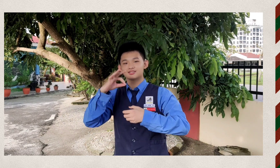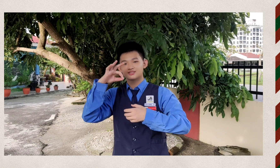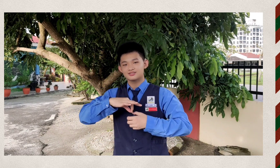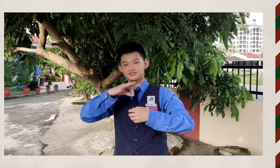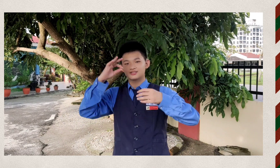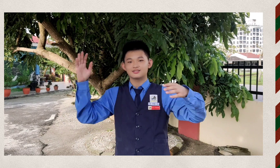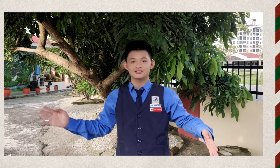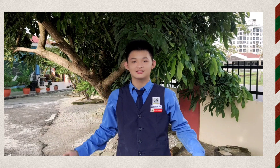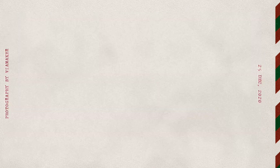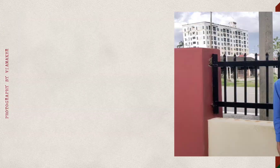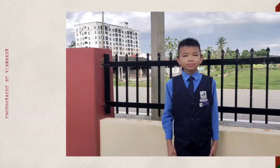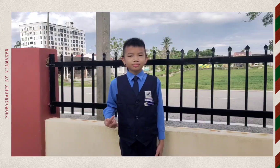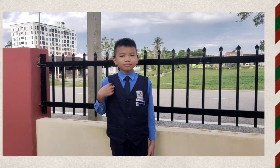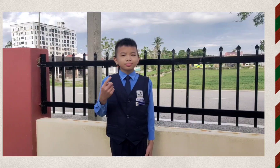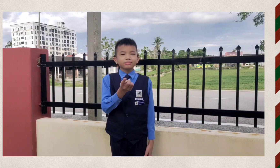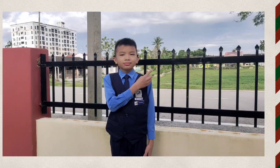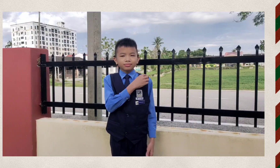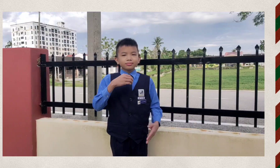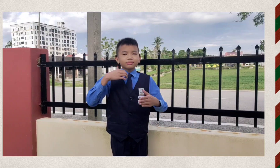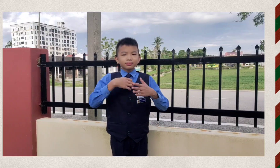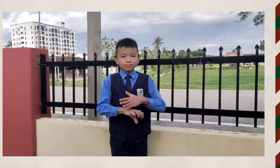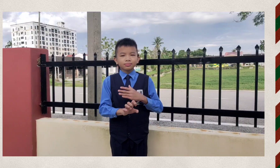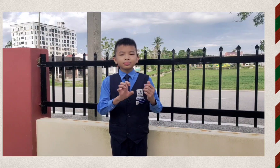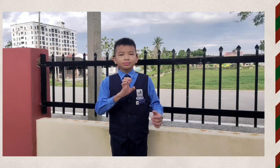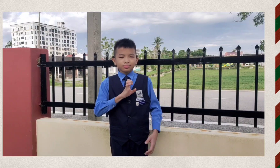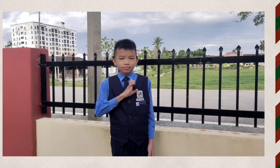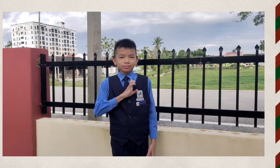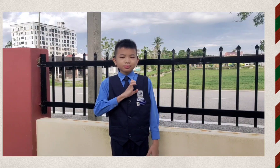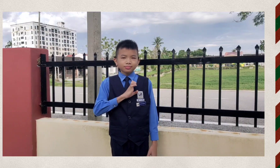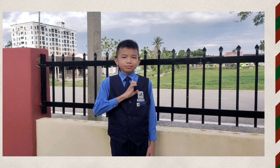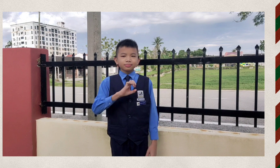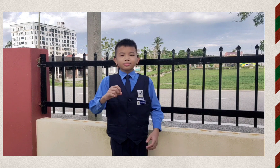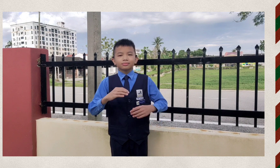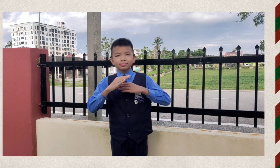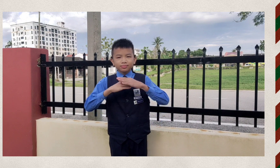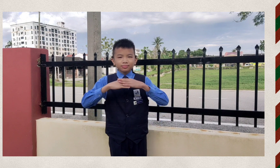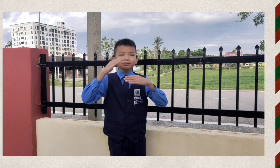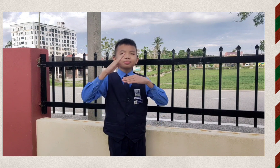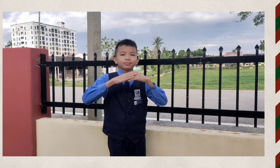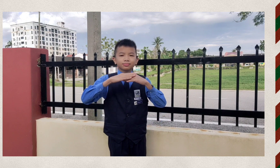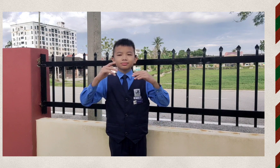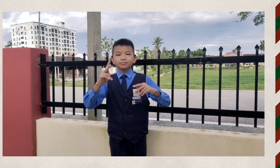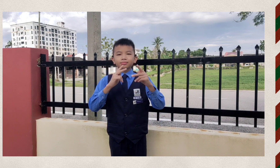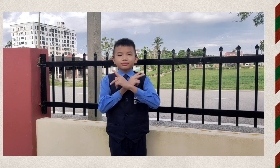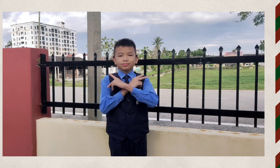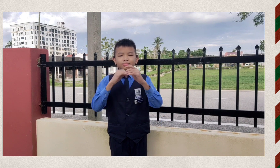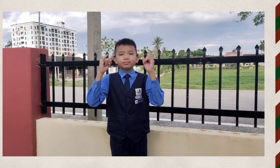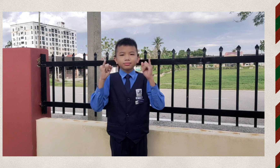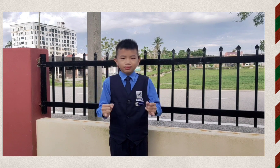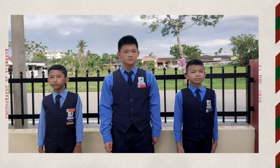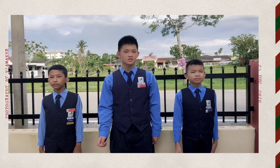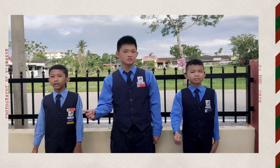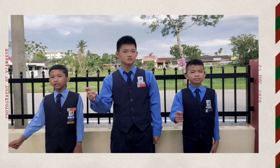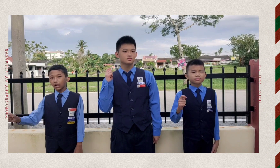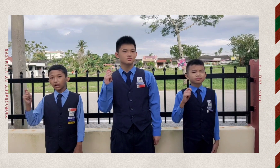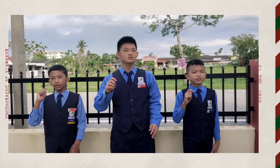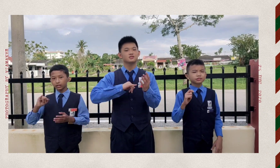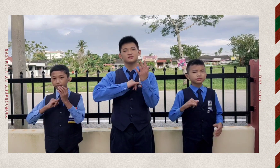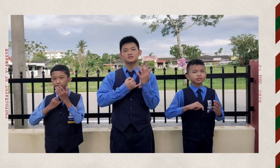di jiwa. Kita selami empati, bina kasih insani, teguh jati